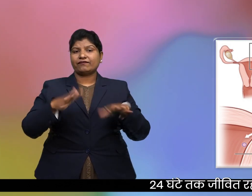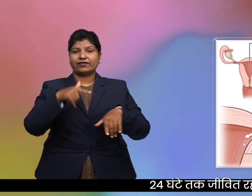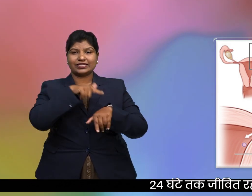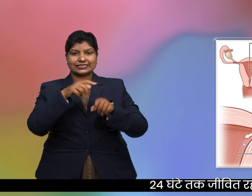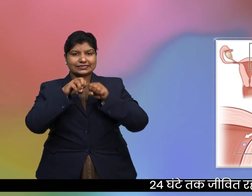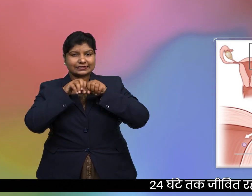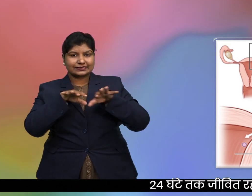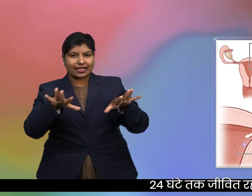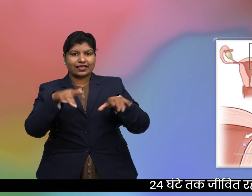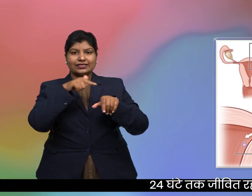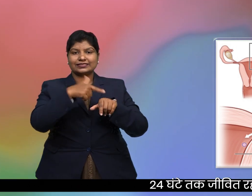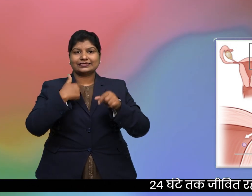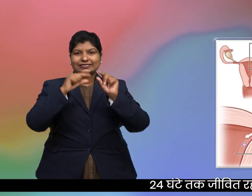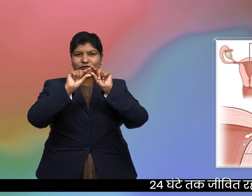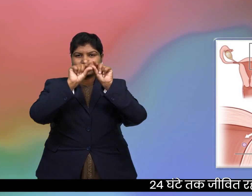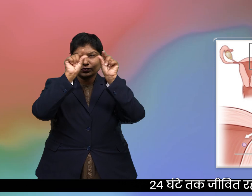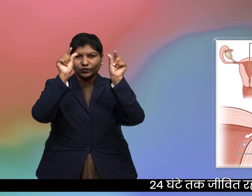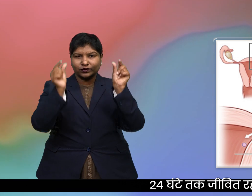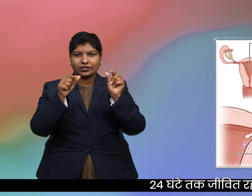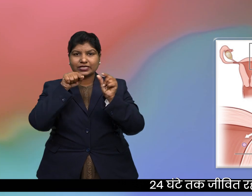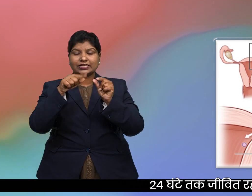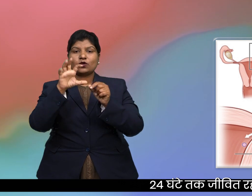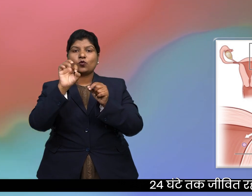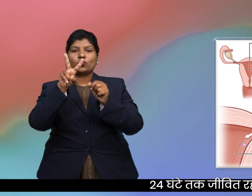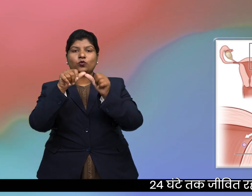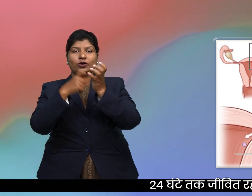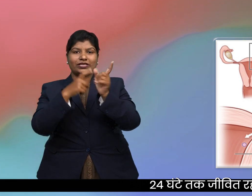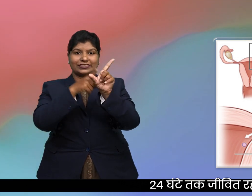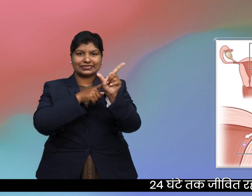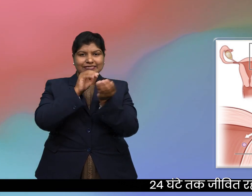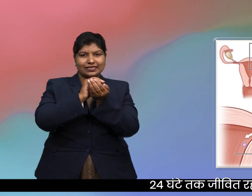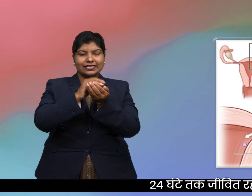घंटे तक जीवित रहता है।